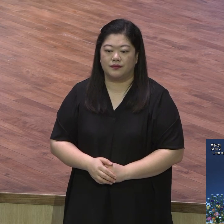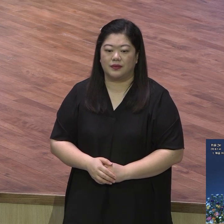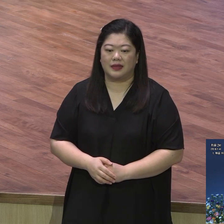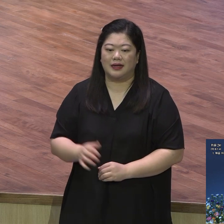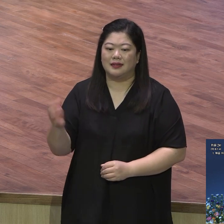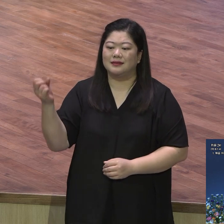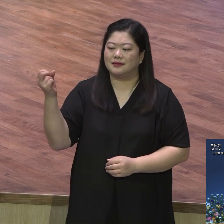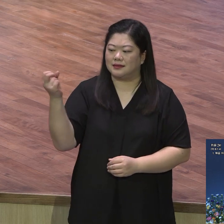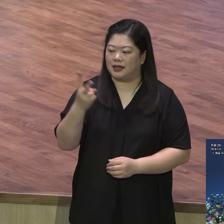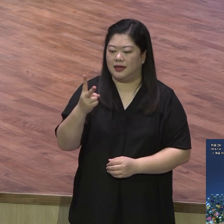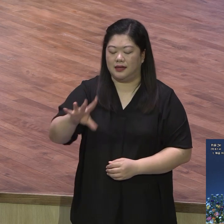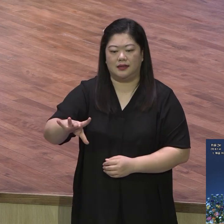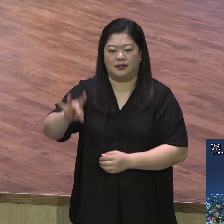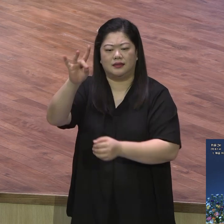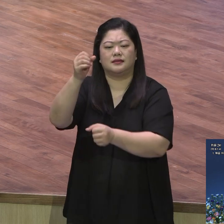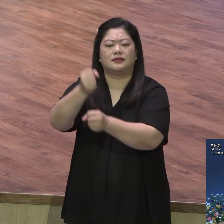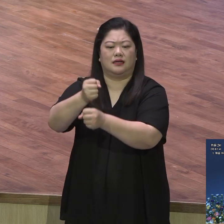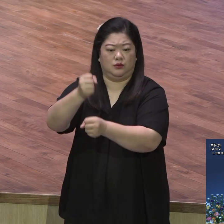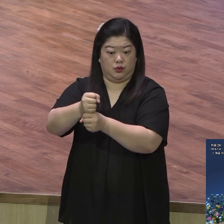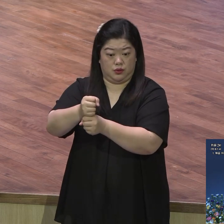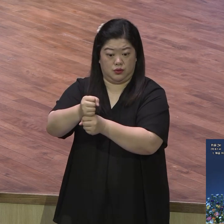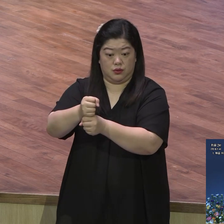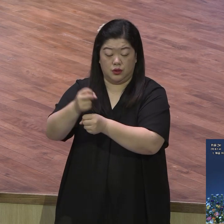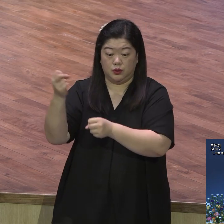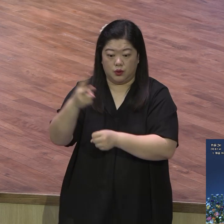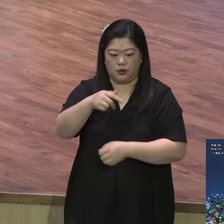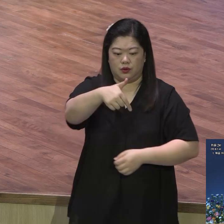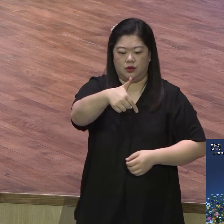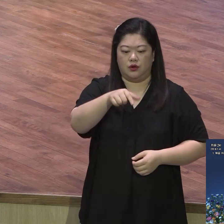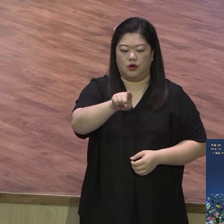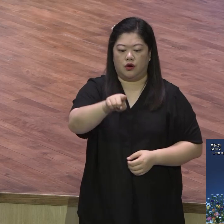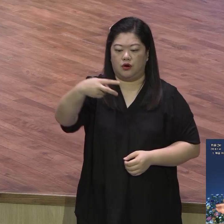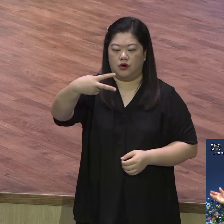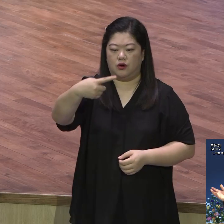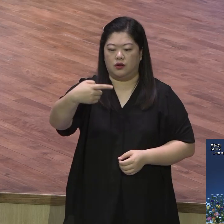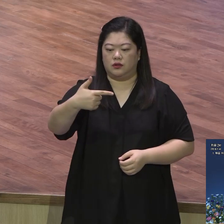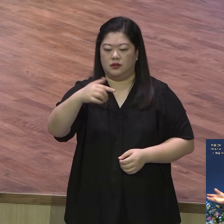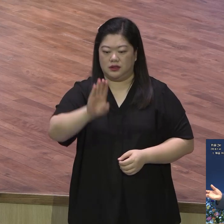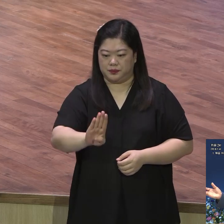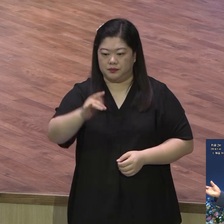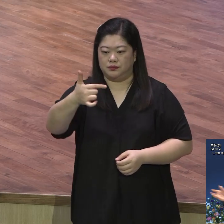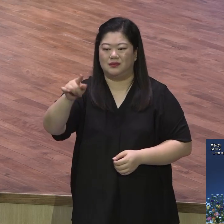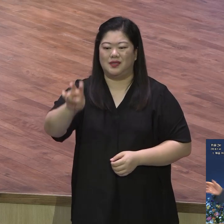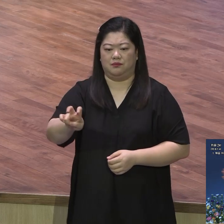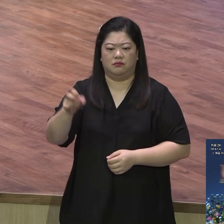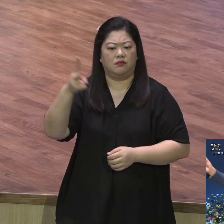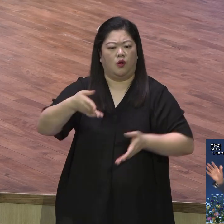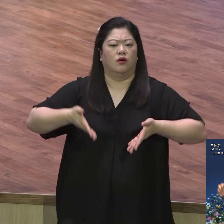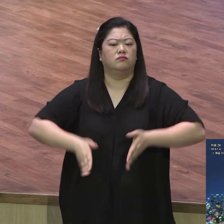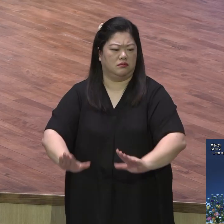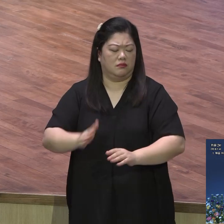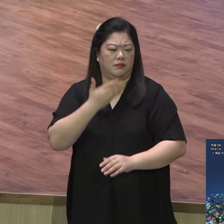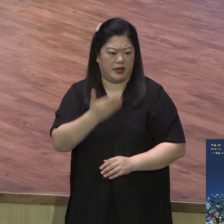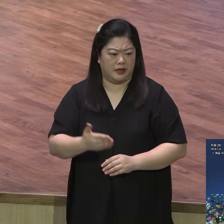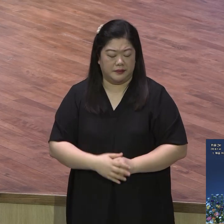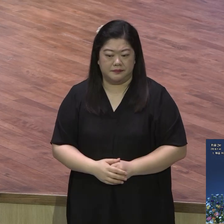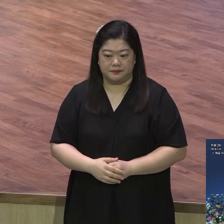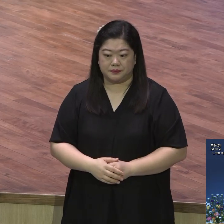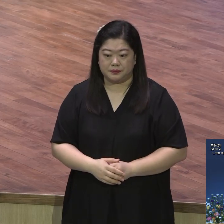재창조됐단 말이에요. 재창조. 크듬 났단 말이에요. 완전히 달라졌어요. 여러분 가문이 어떻다 저땐다 과거에 상관없어요.